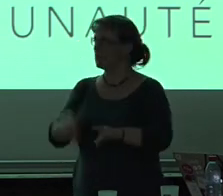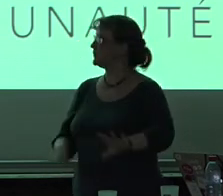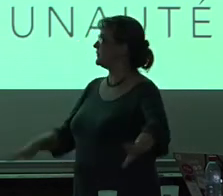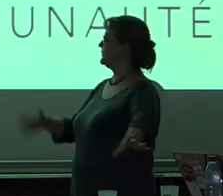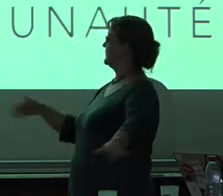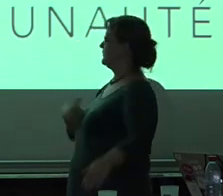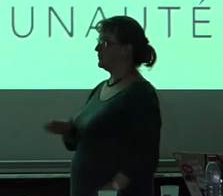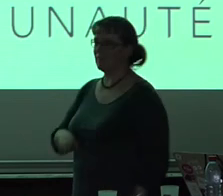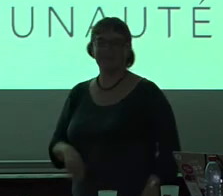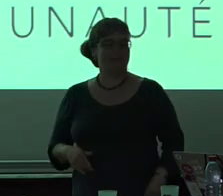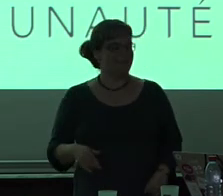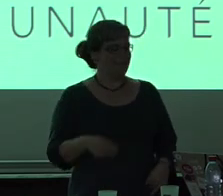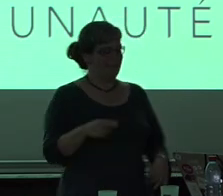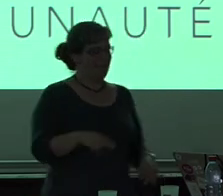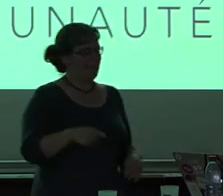Donc